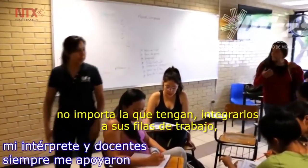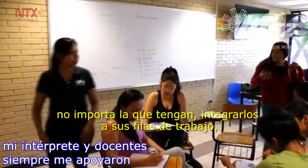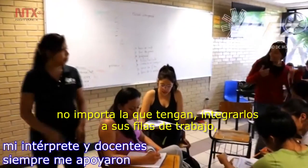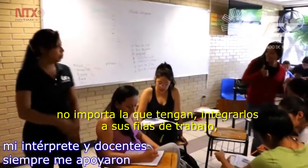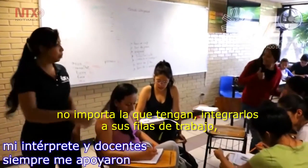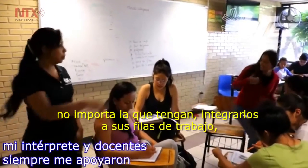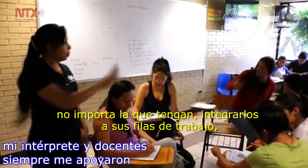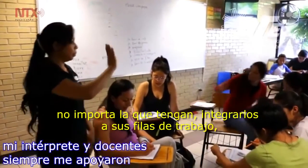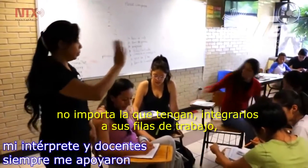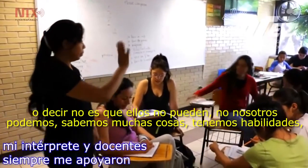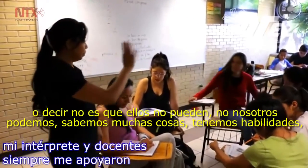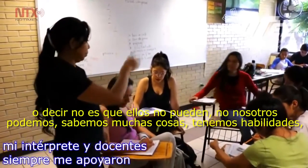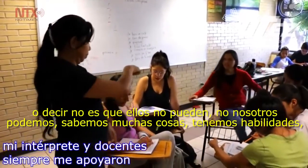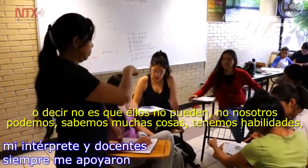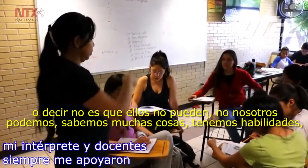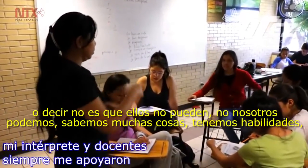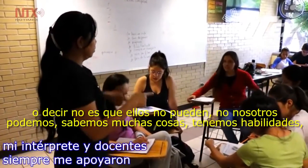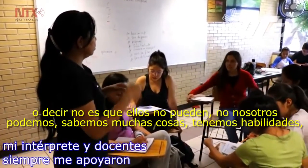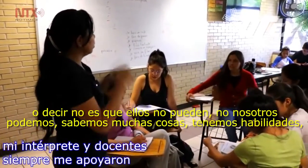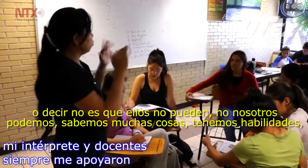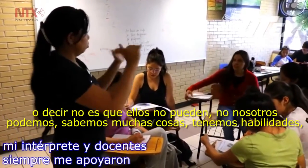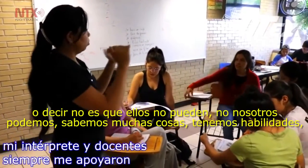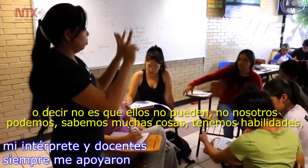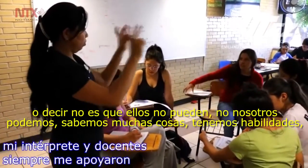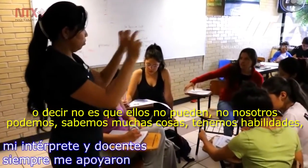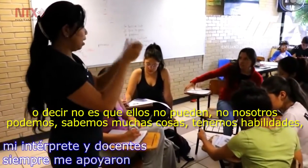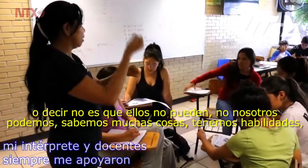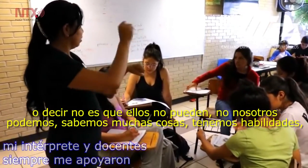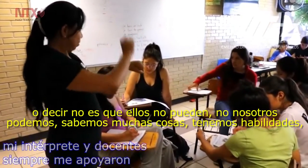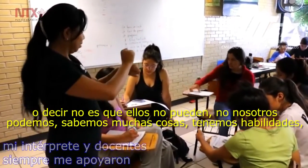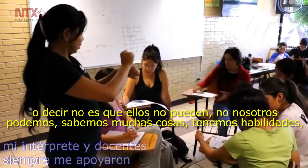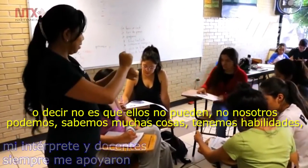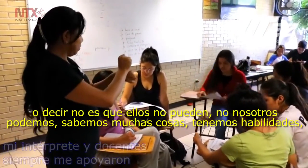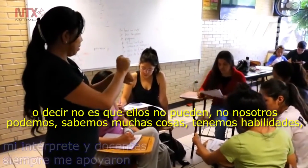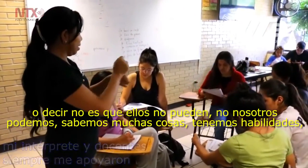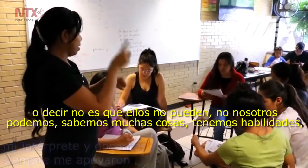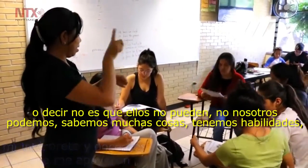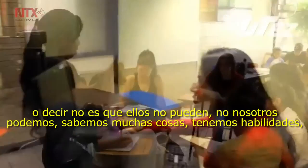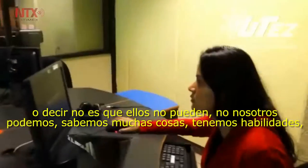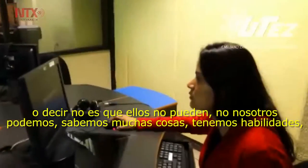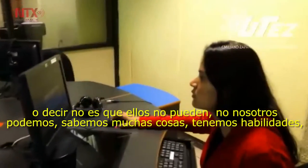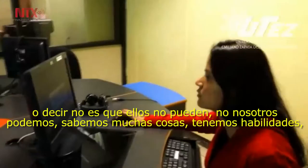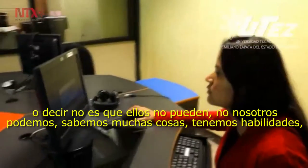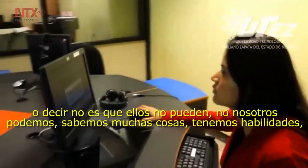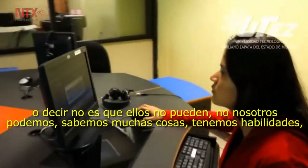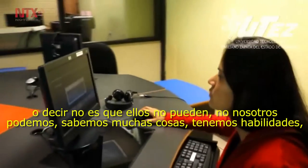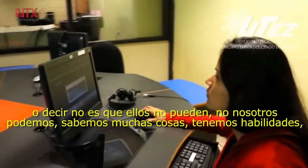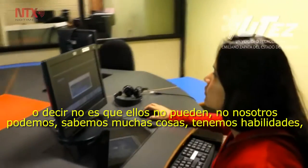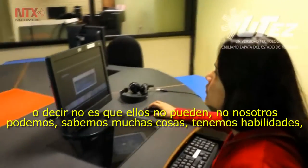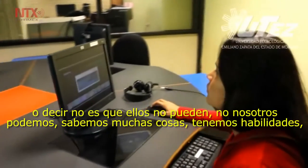integrarlos a sus filas de trabajo, no hacerlos a un lado o decir, ay, es que ellos no pueden. No, nosotros podemos.